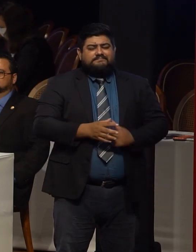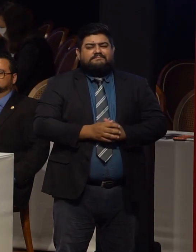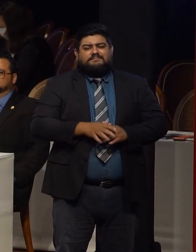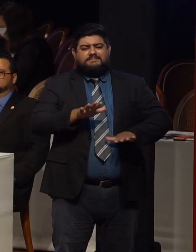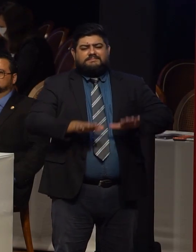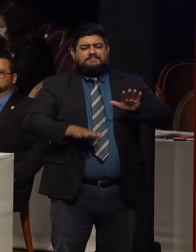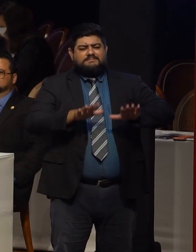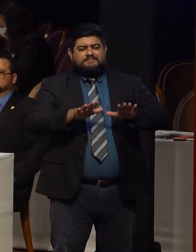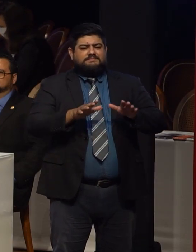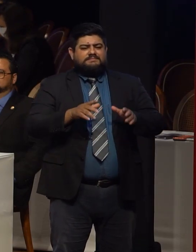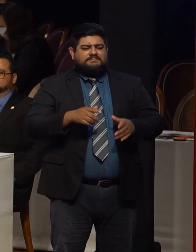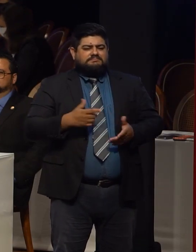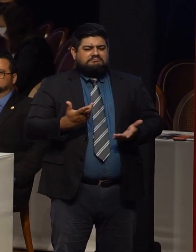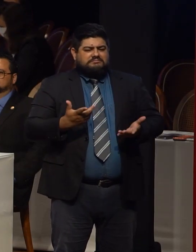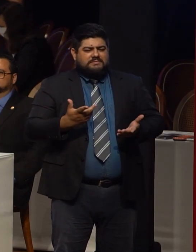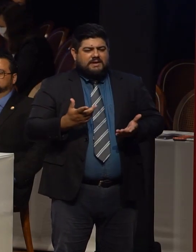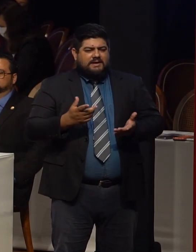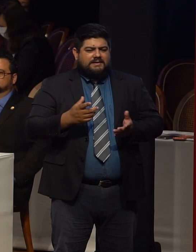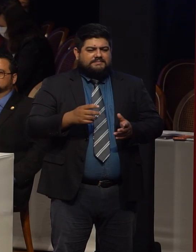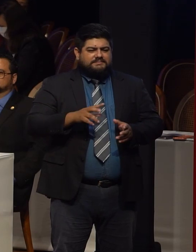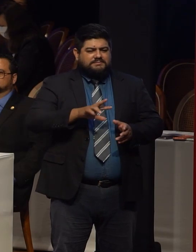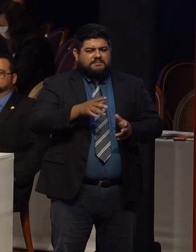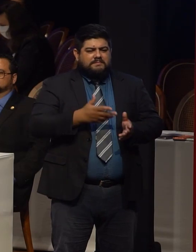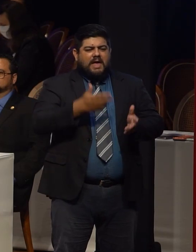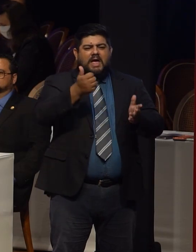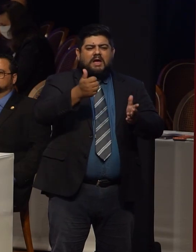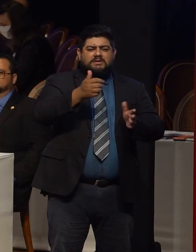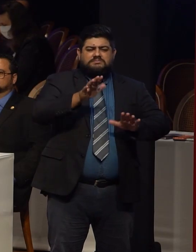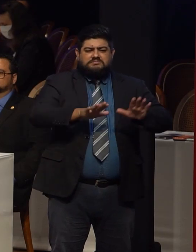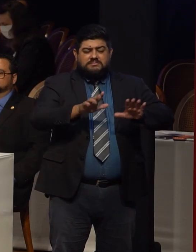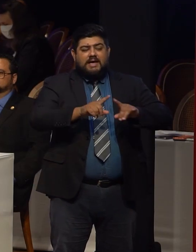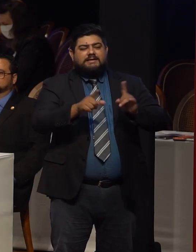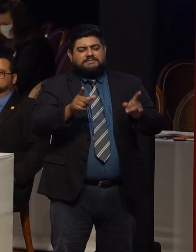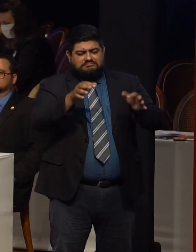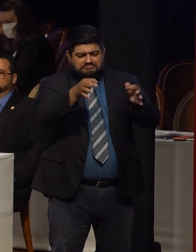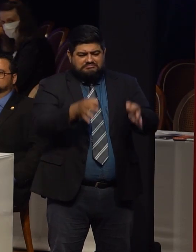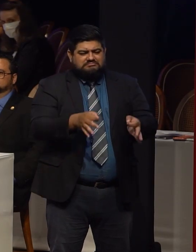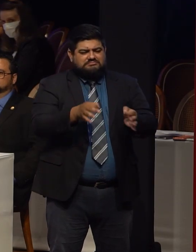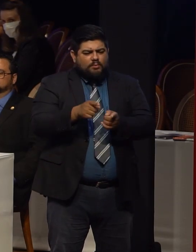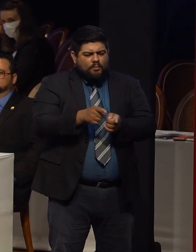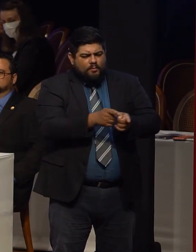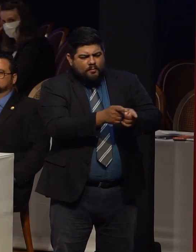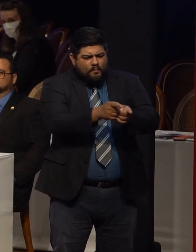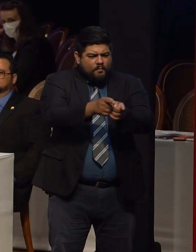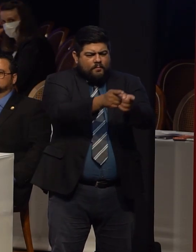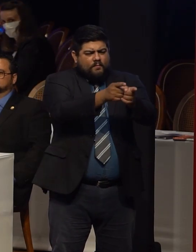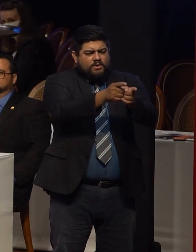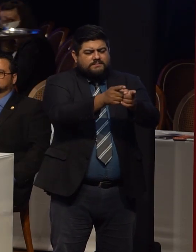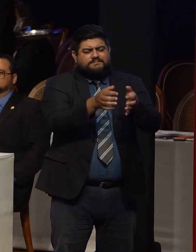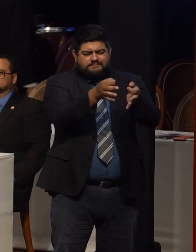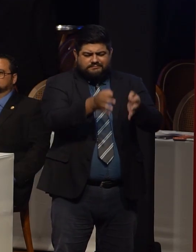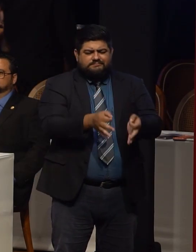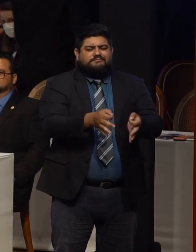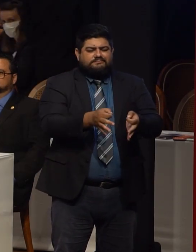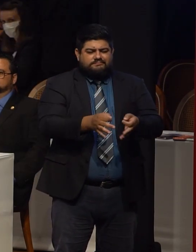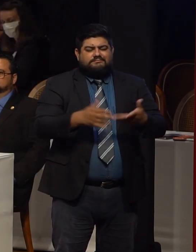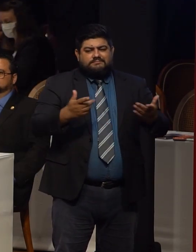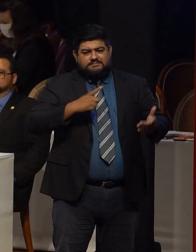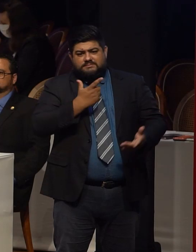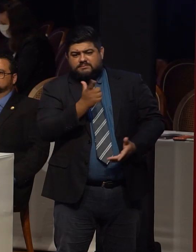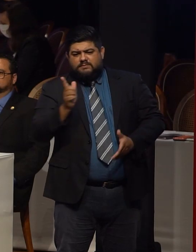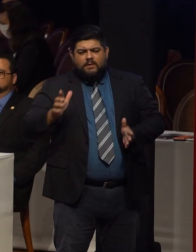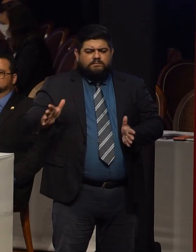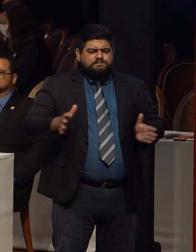talvez até menos atrativo, mas é o caminho certo, é o caminho estreito, né? E tinha um outro